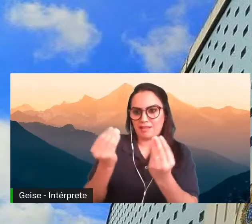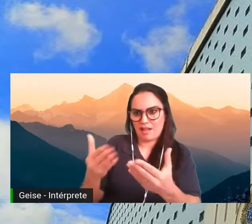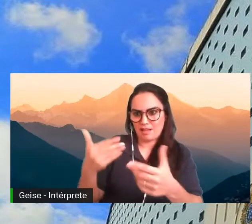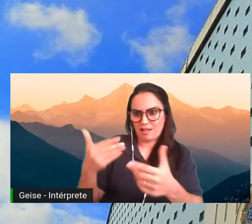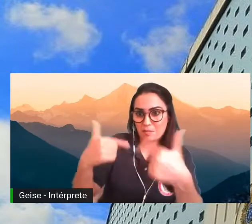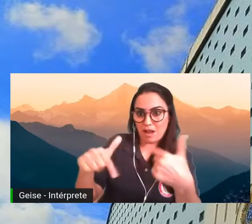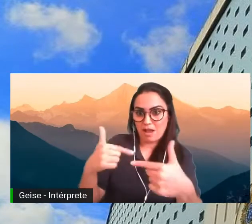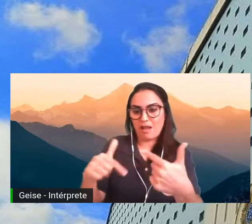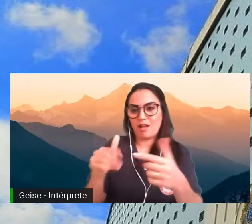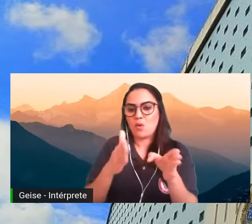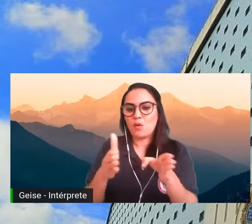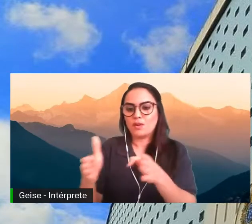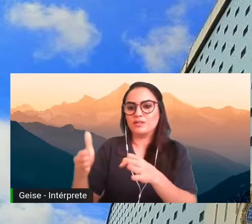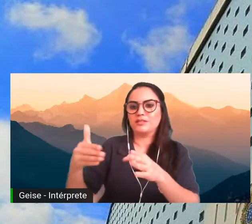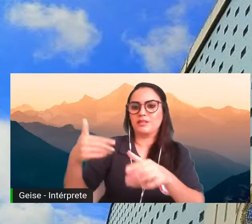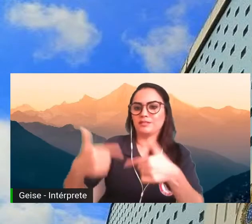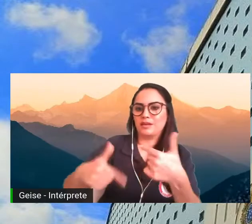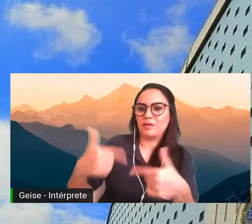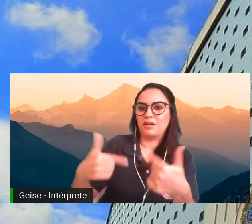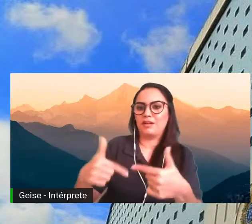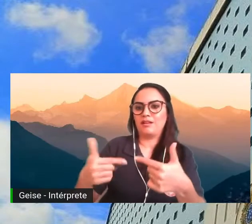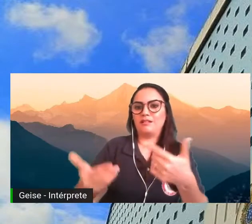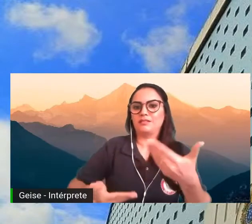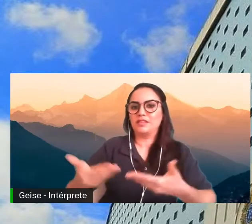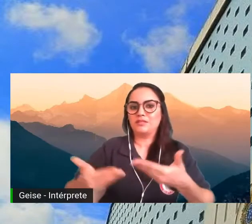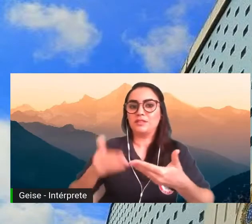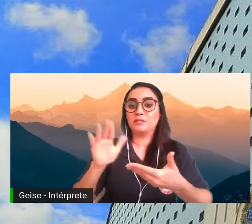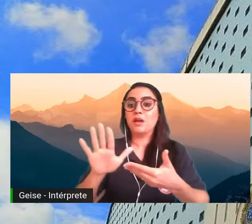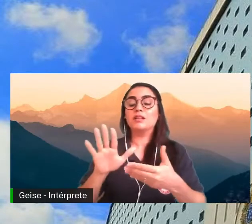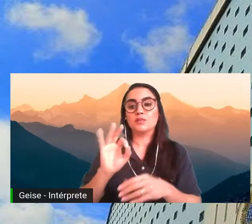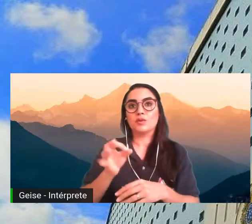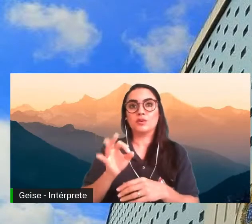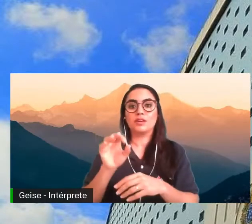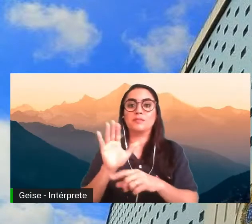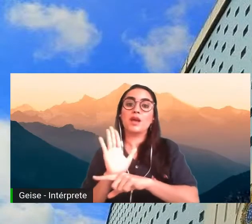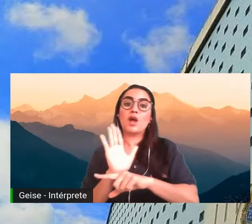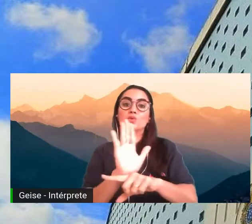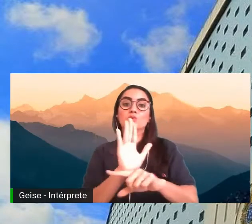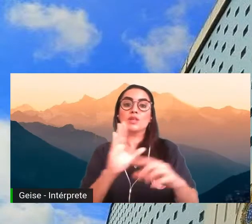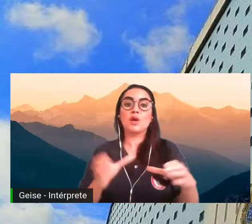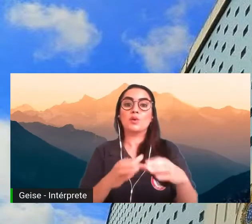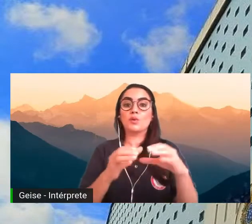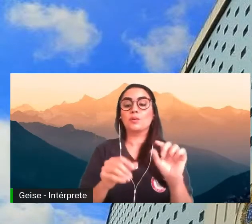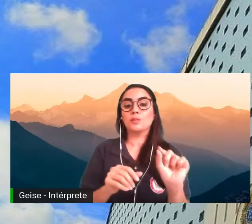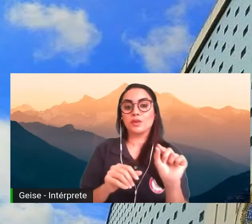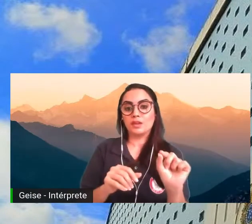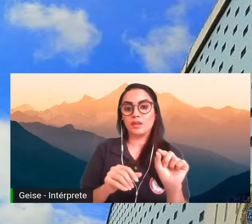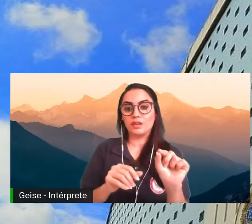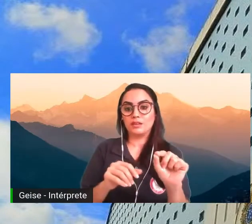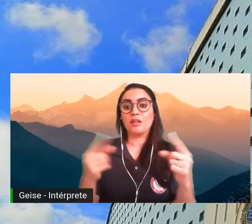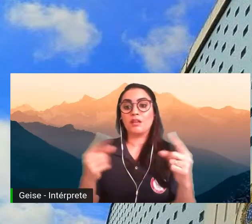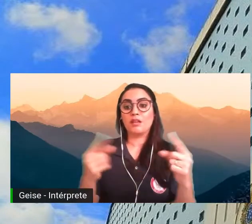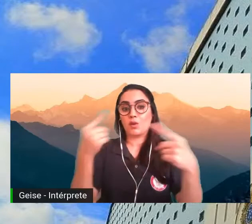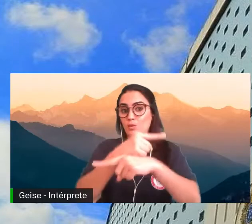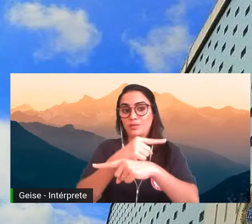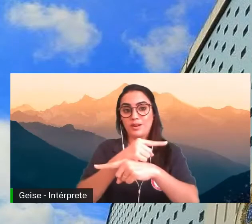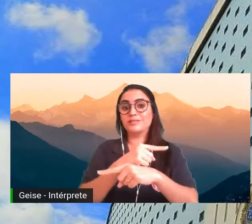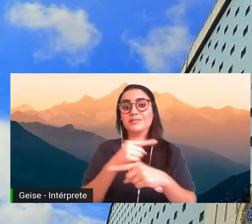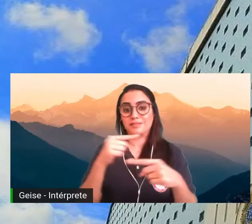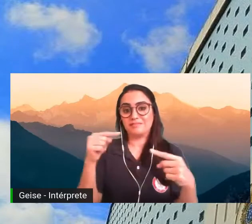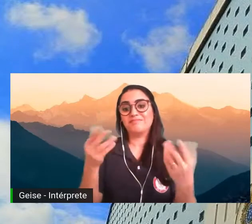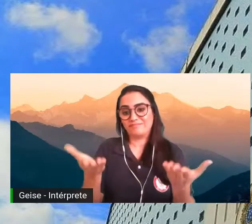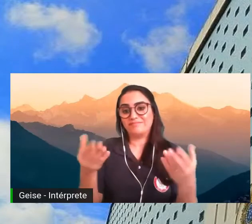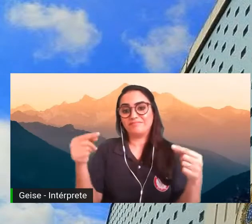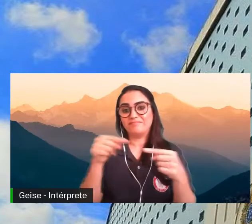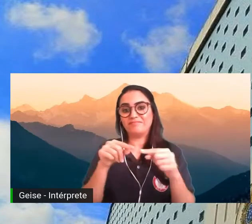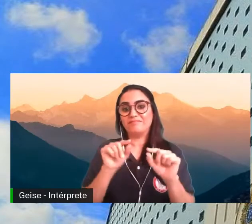organiza serviços. Sim, mas a favor de quem? A contradição está nisso. Não é todo mundo que recebe os benefícios da